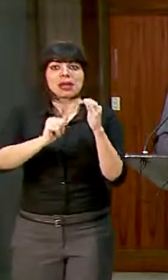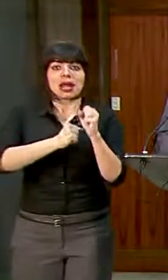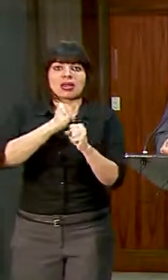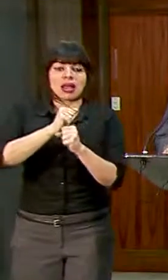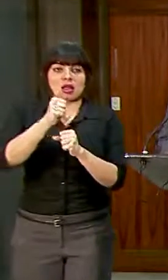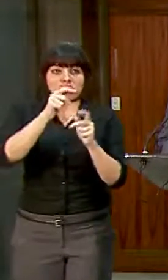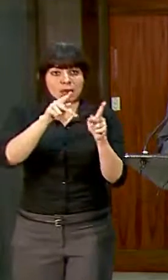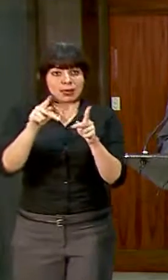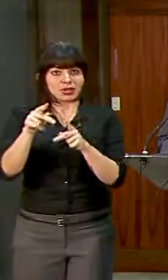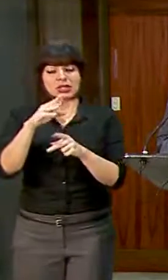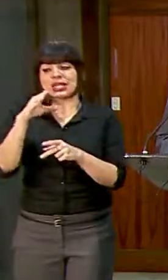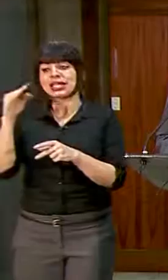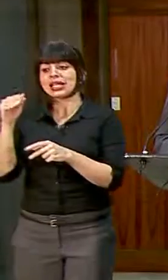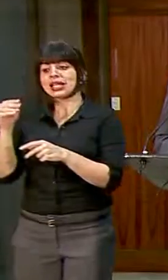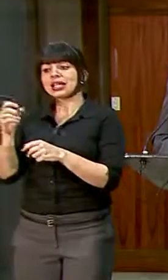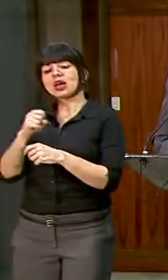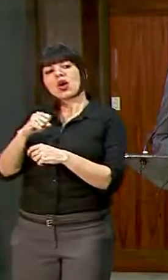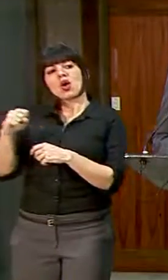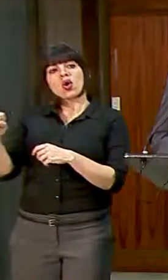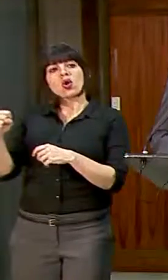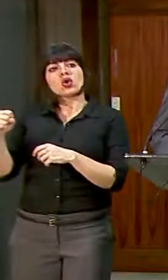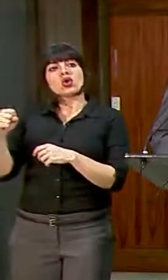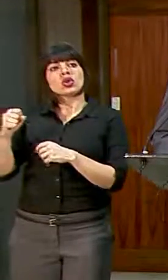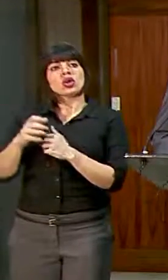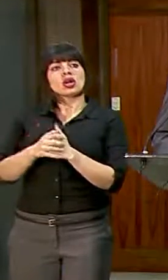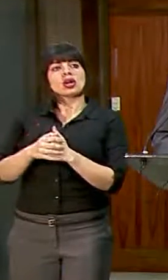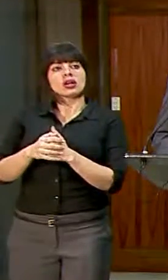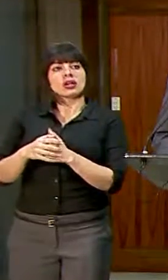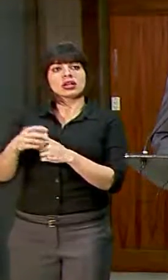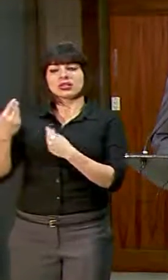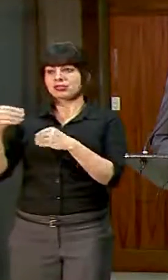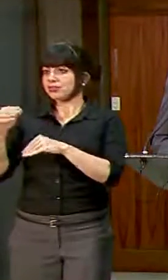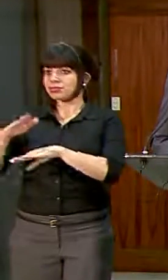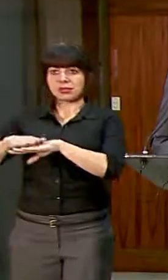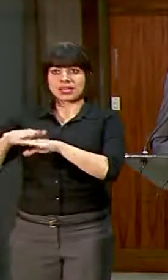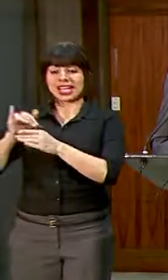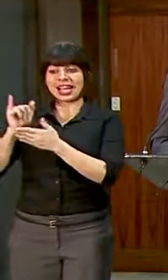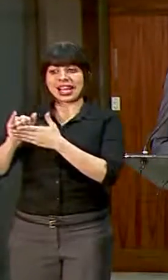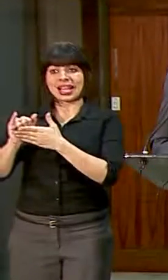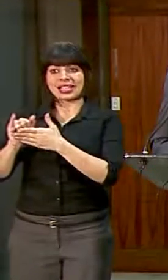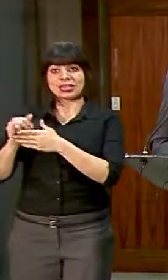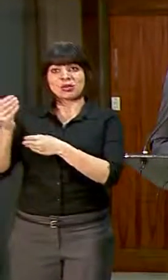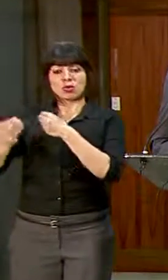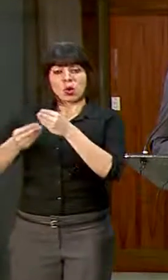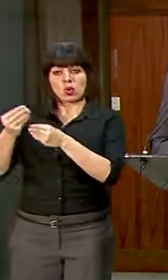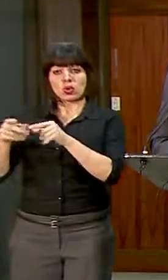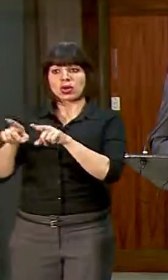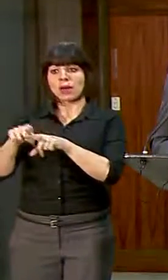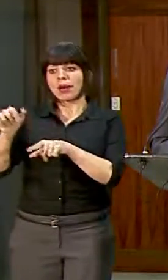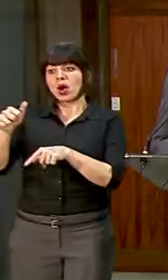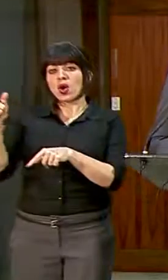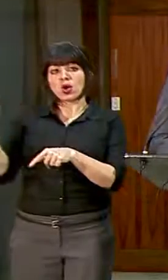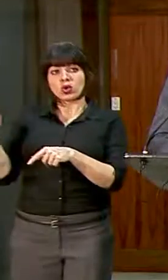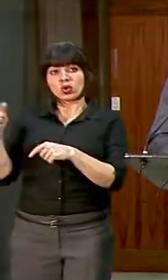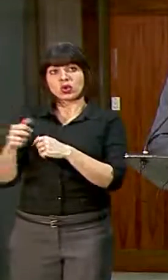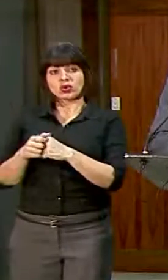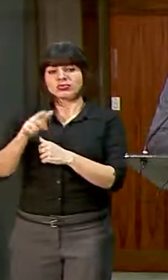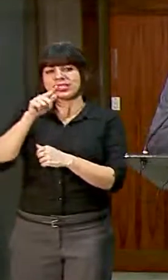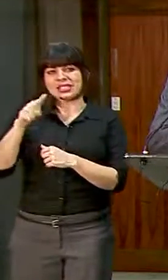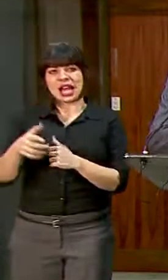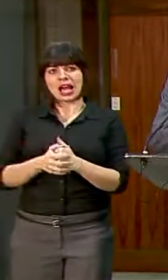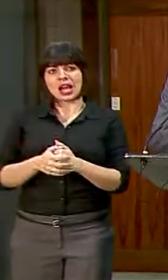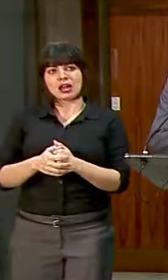otras personas y el combate contra el ilícito que tanto en ese producto como en otros es